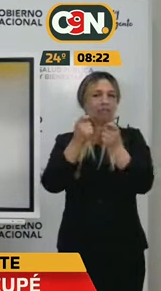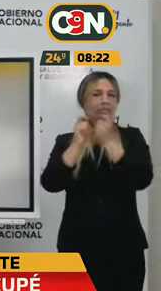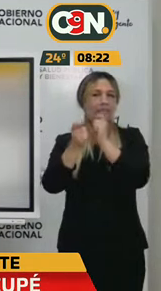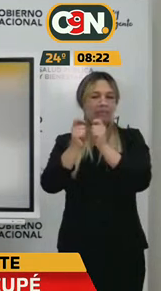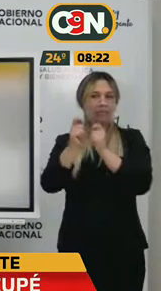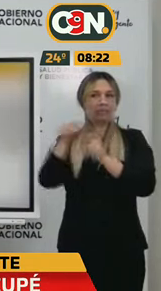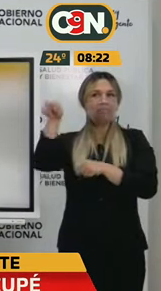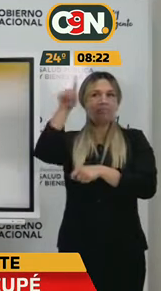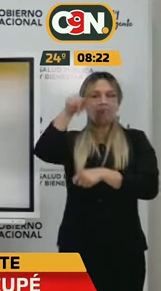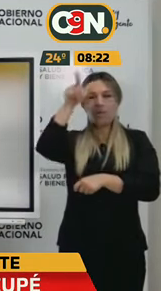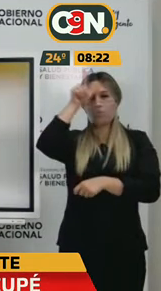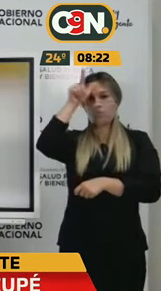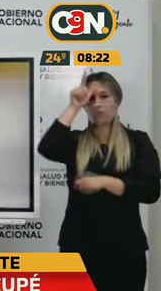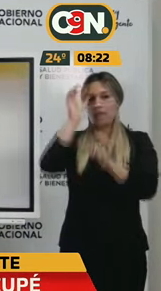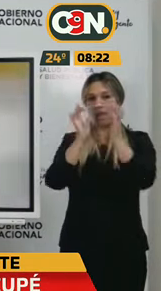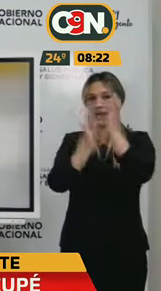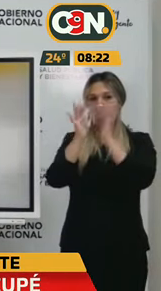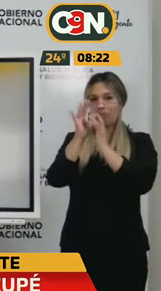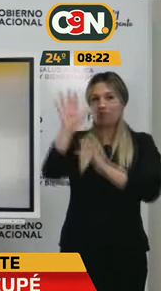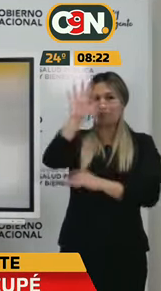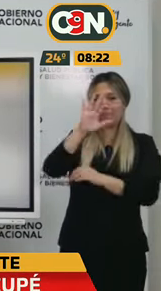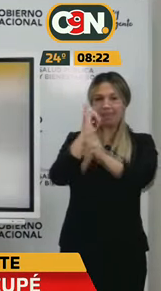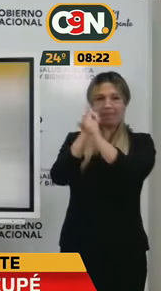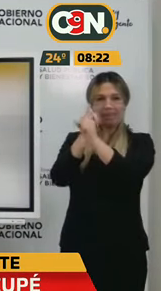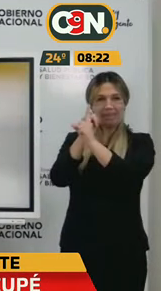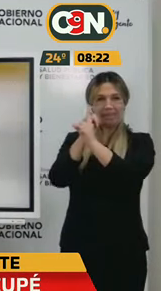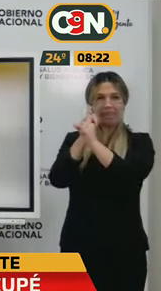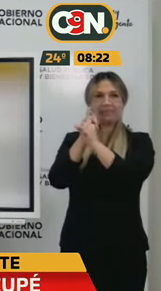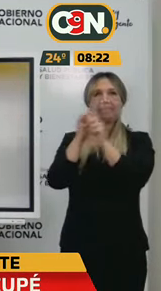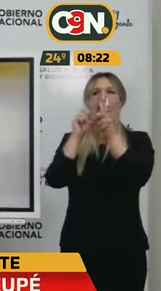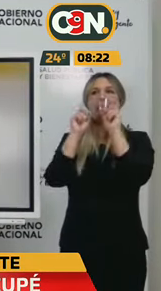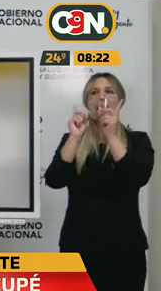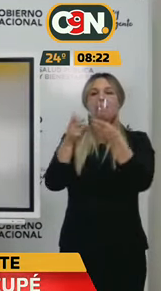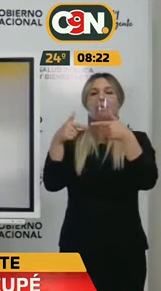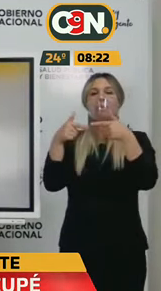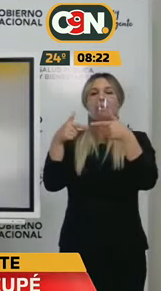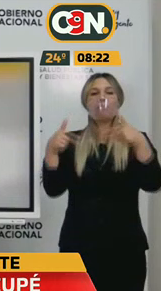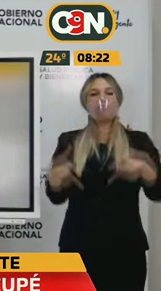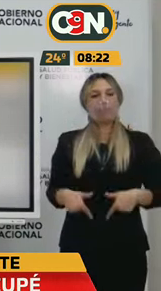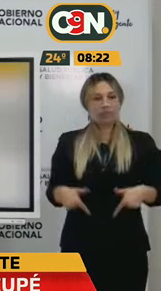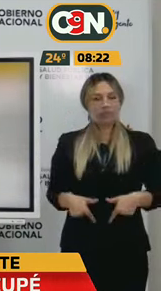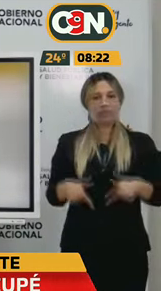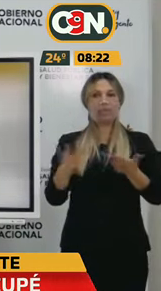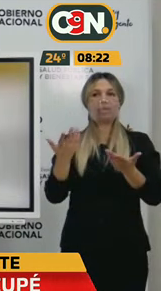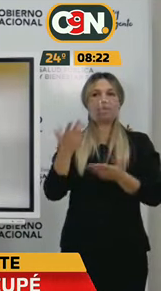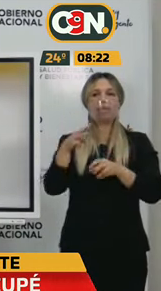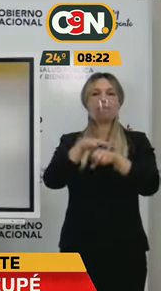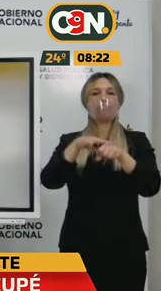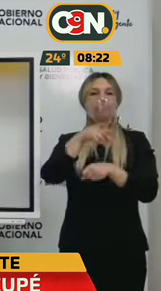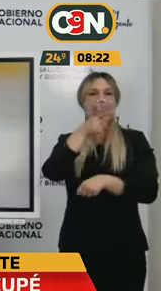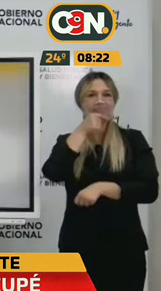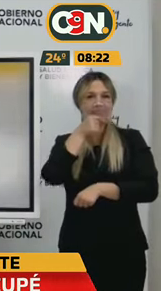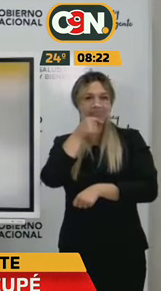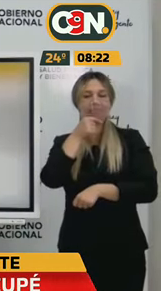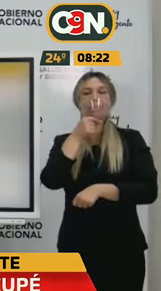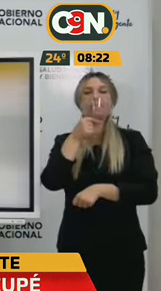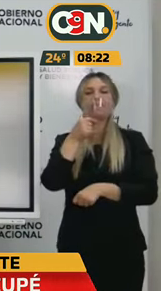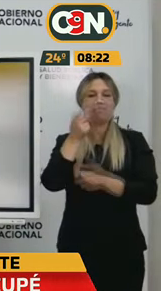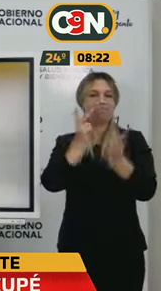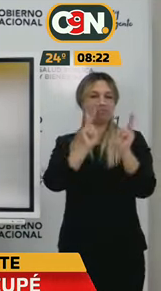autoridades eclesiásticas de la gobernación, de la municipalidad, el Ministerio del Interior, pero es algo que